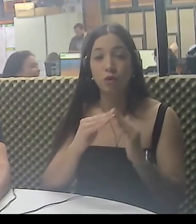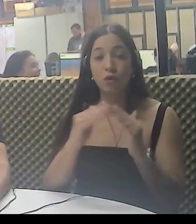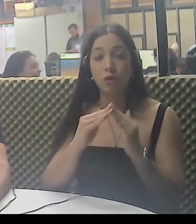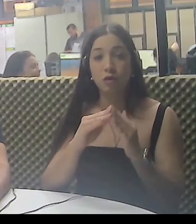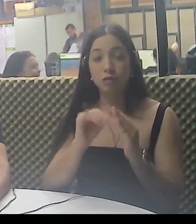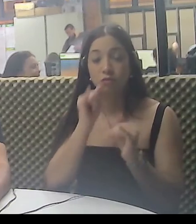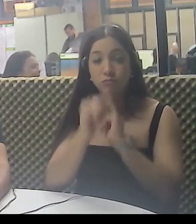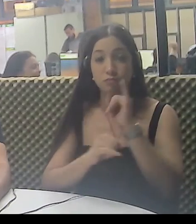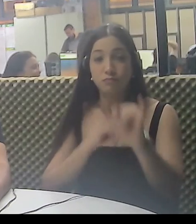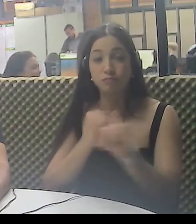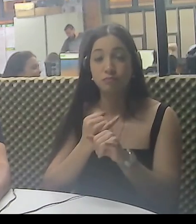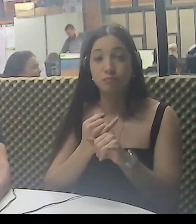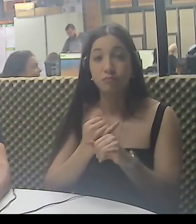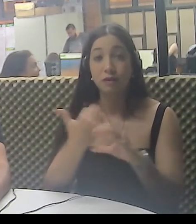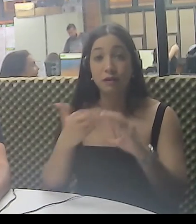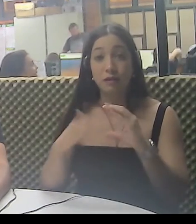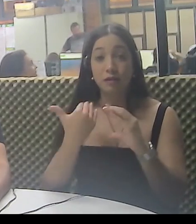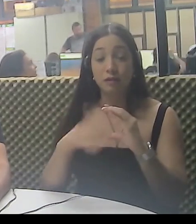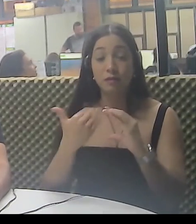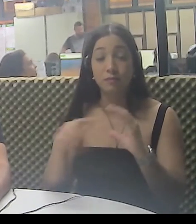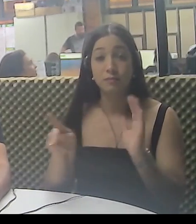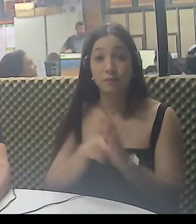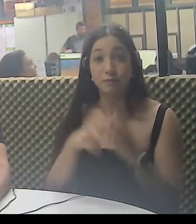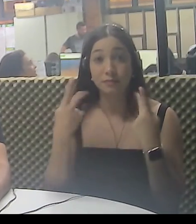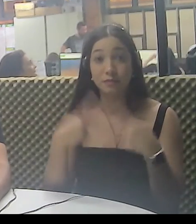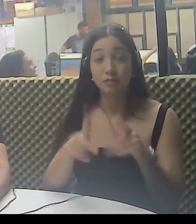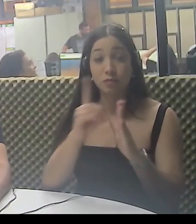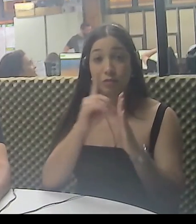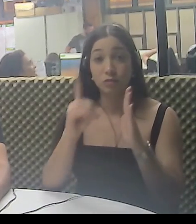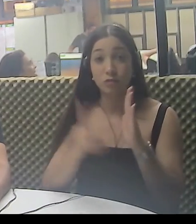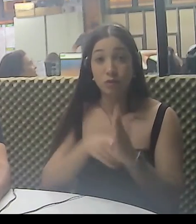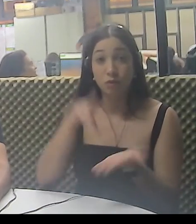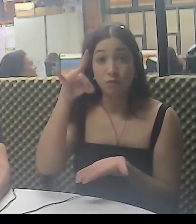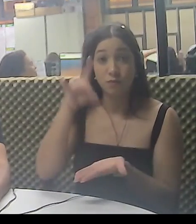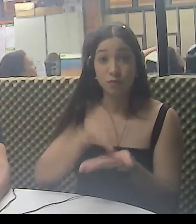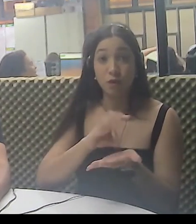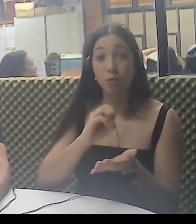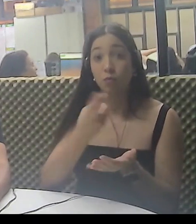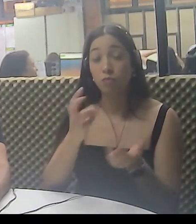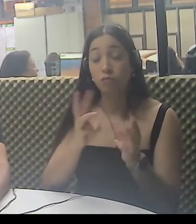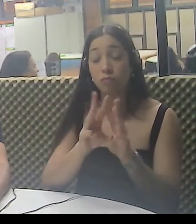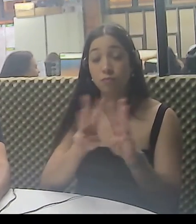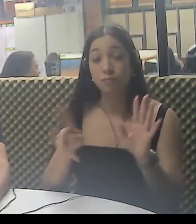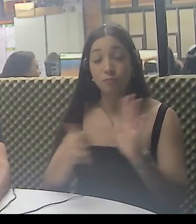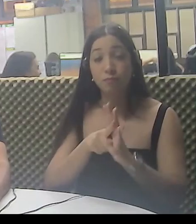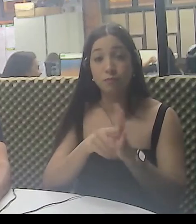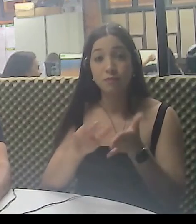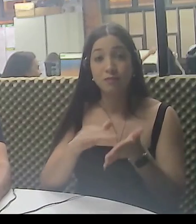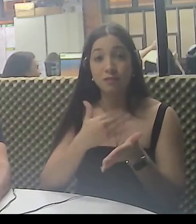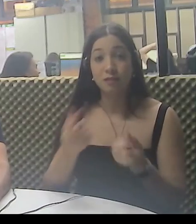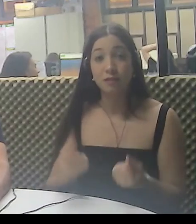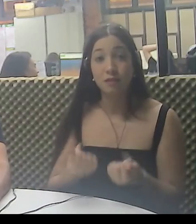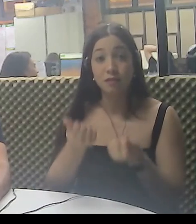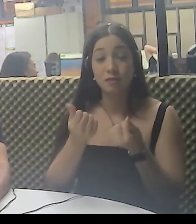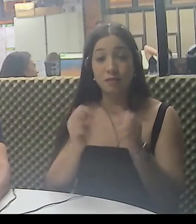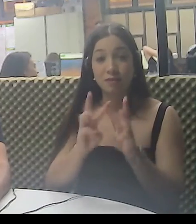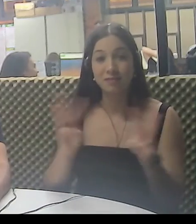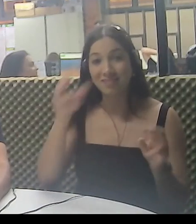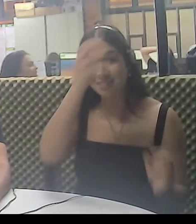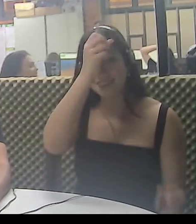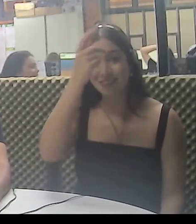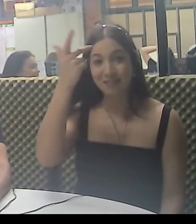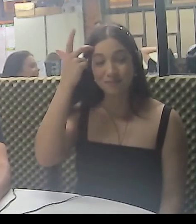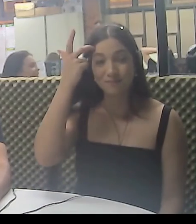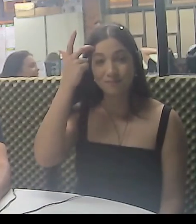pelo domicílio eletrônico, e-mail informado em seu credenciamento, Diário Oficial do Município ou página da Secretaria Municipal de Finanças no portal da